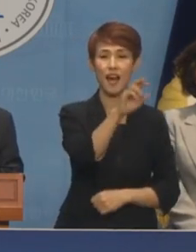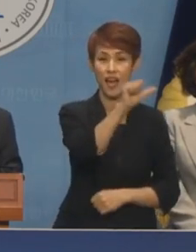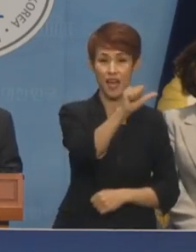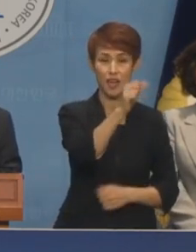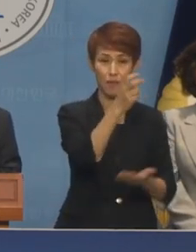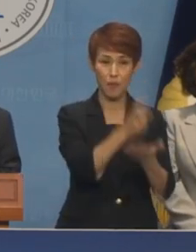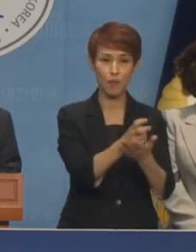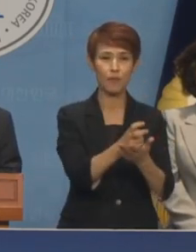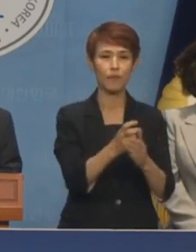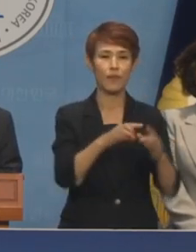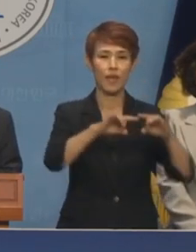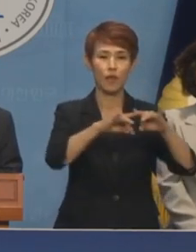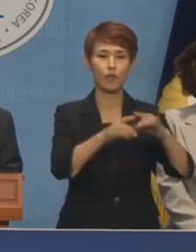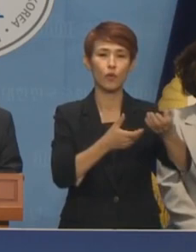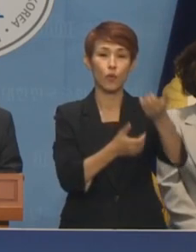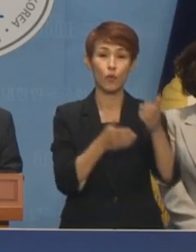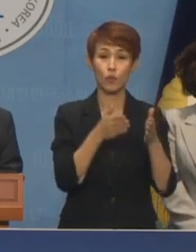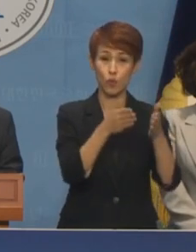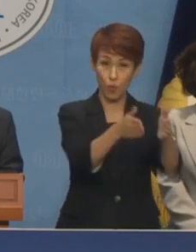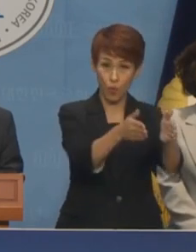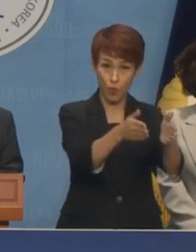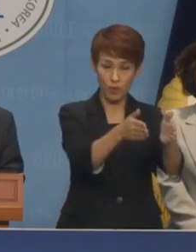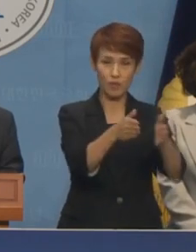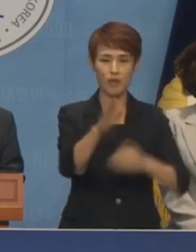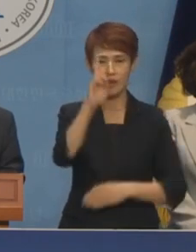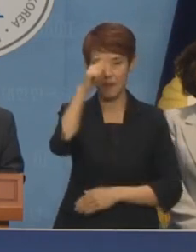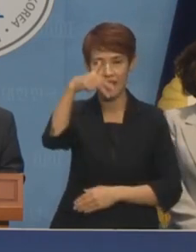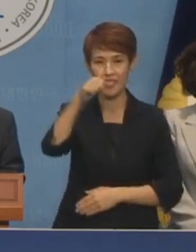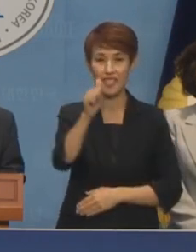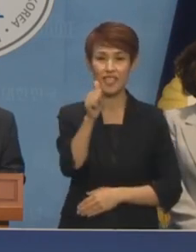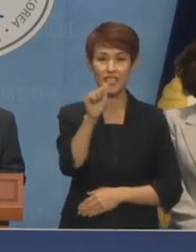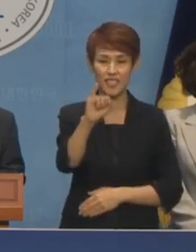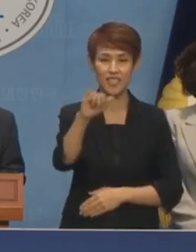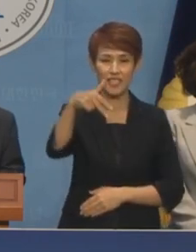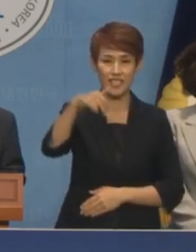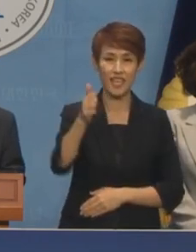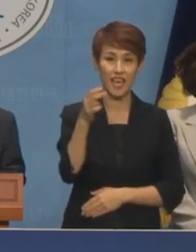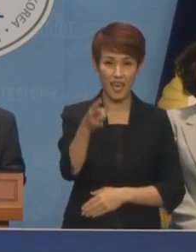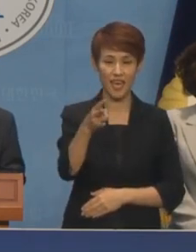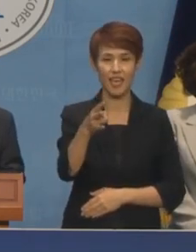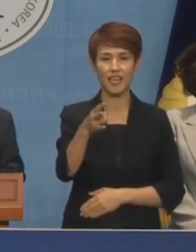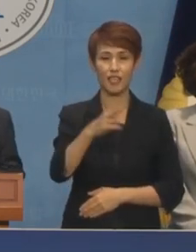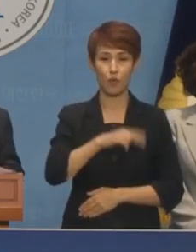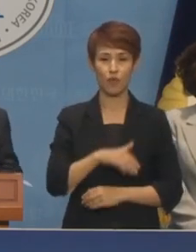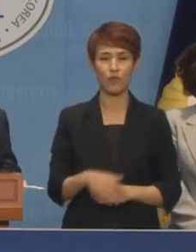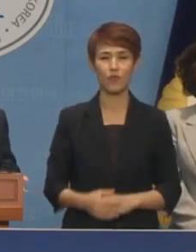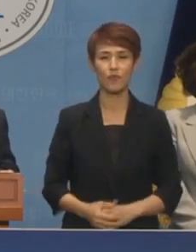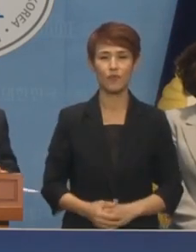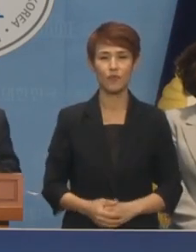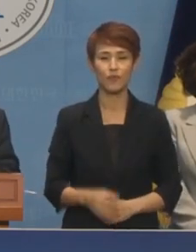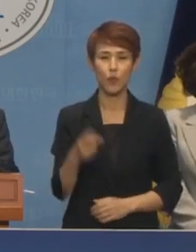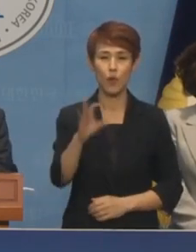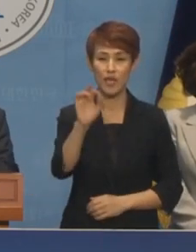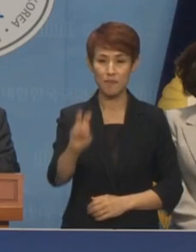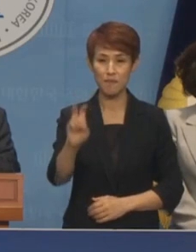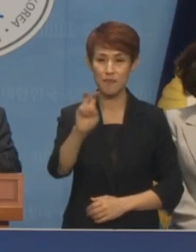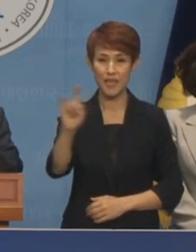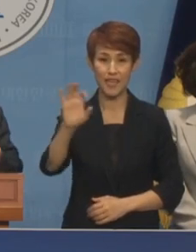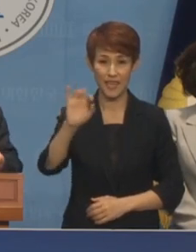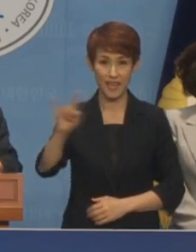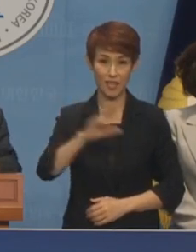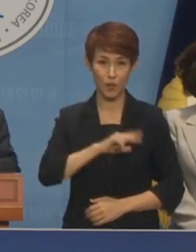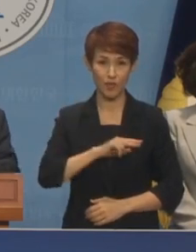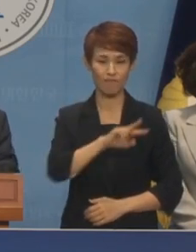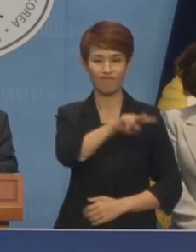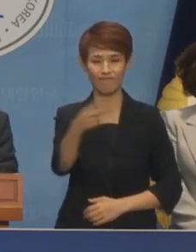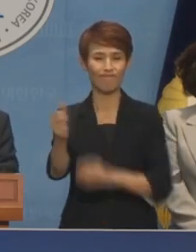고속도로는 박지혜 의원, 그리고 태양광 이격거리 10m법은 임미애 의원님,